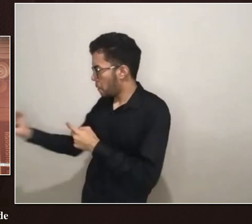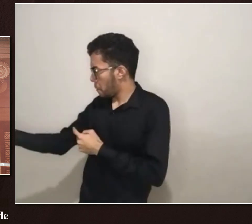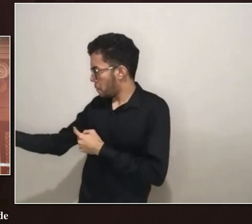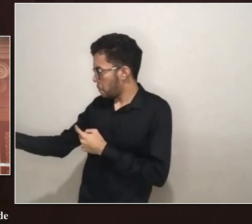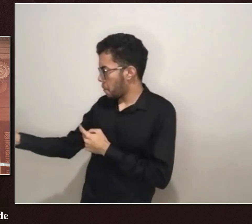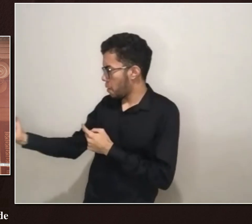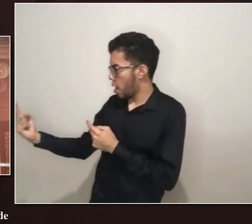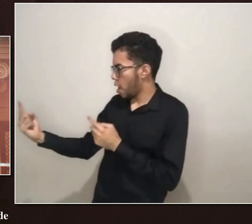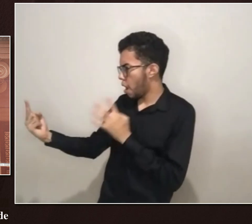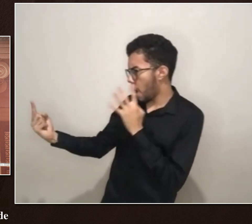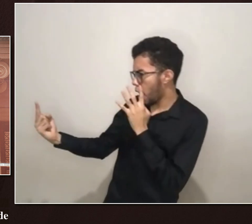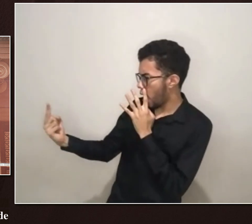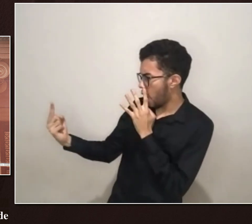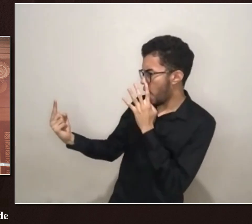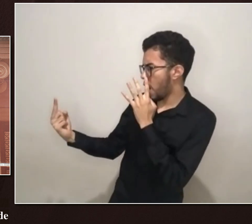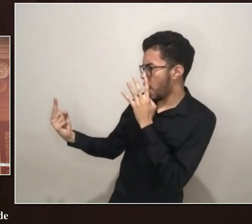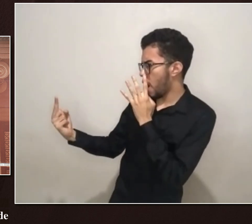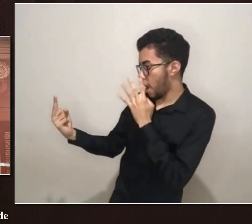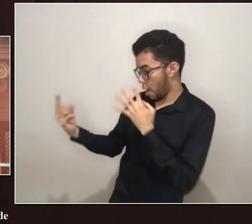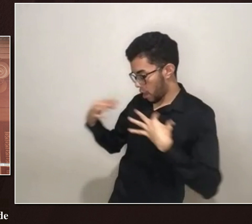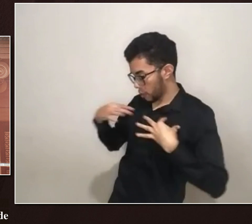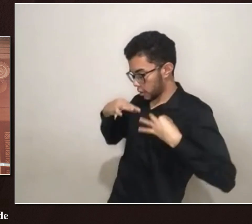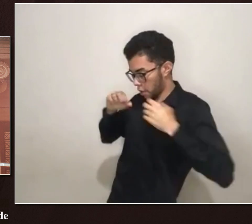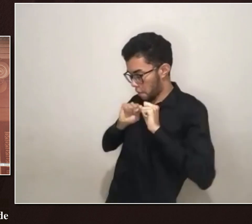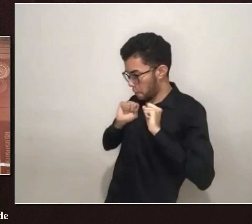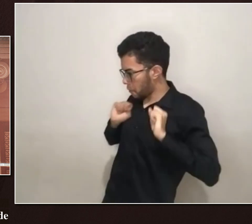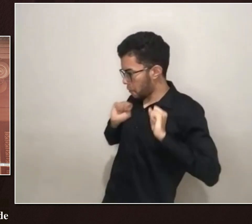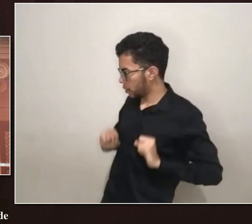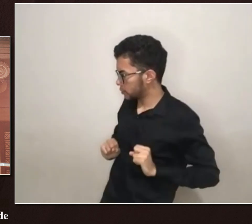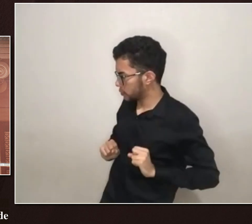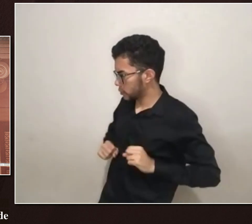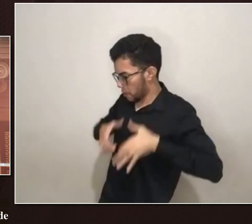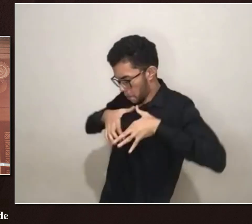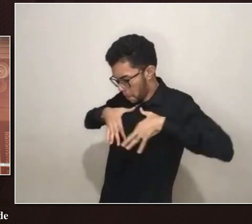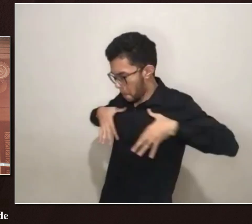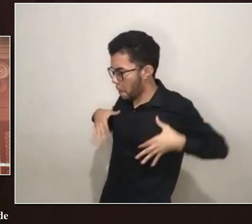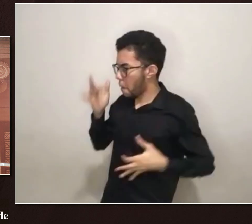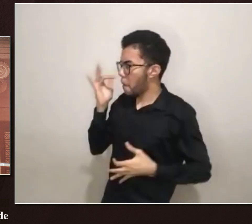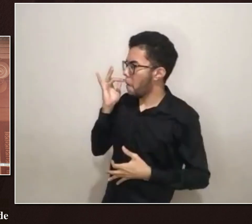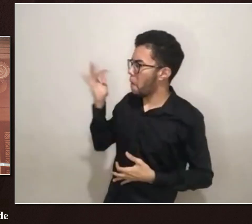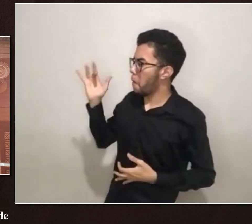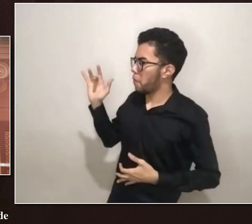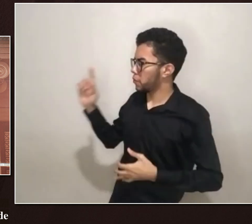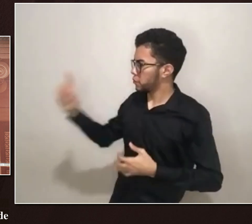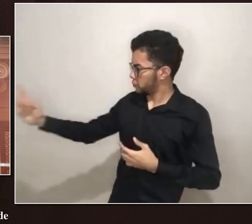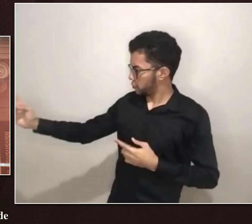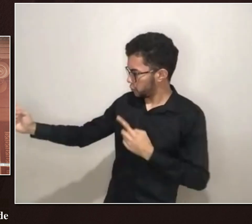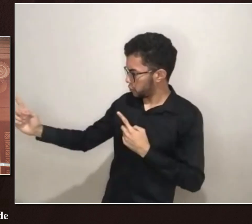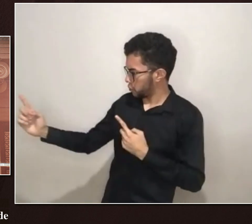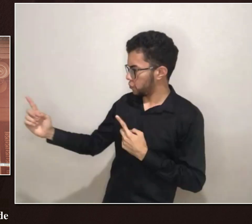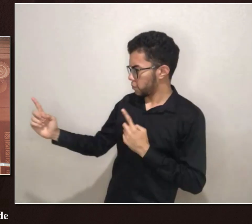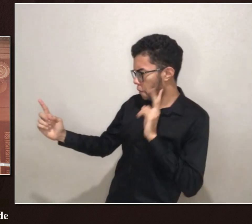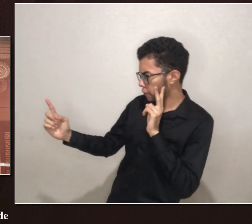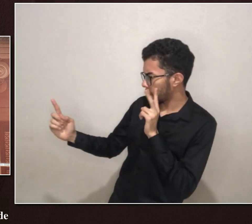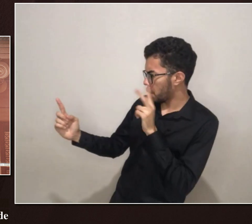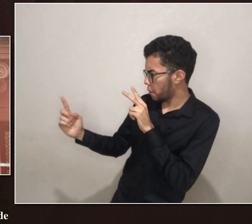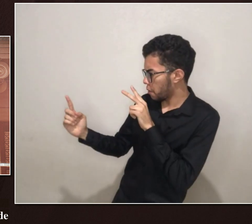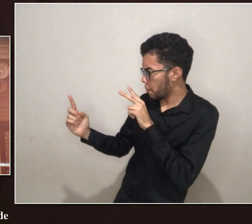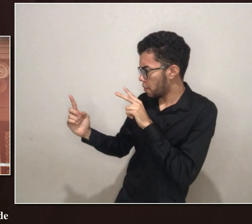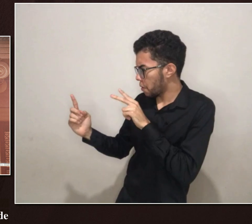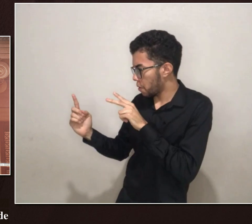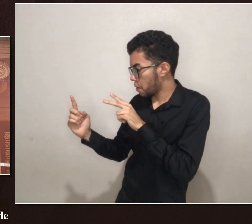talares e cingido à altura do peito com uma cinta de ouro. Graças a Deus, primeira coisa que João viu foi